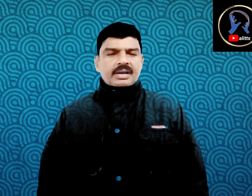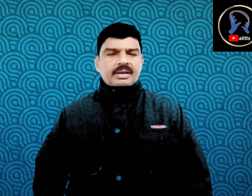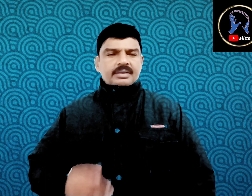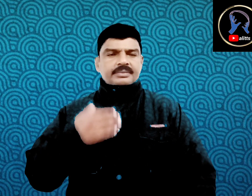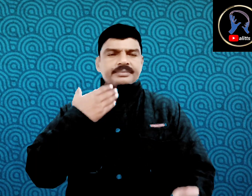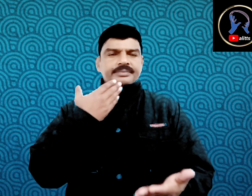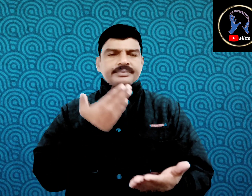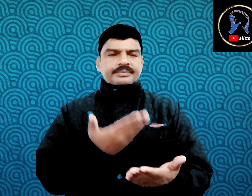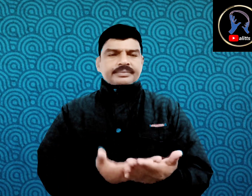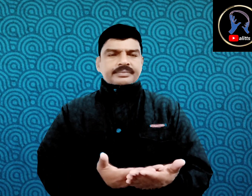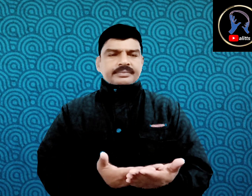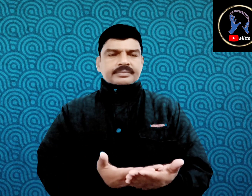हारना